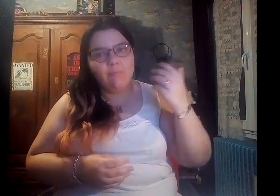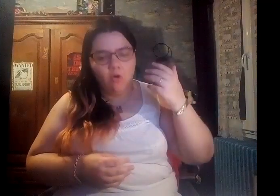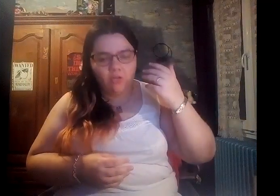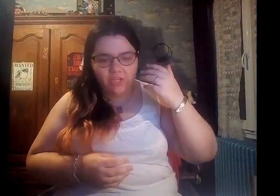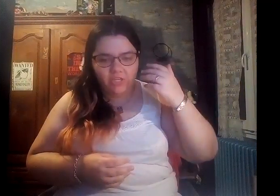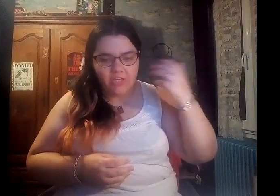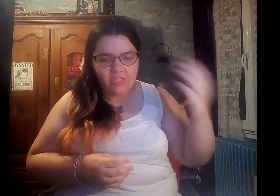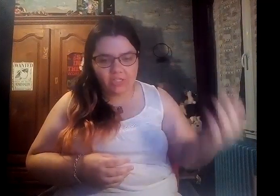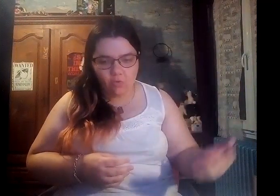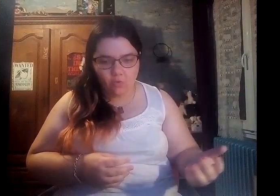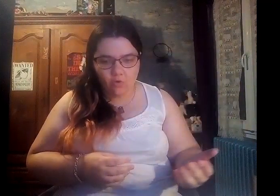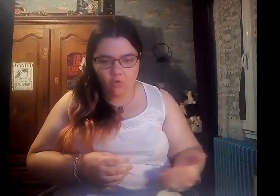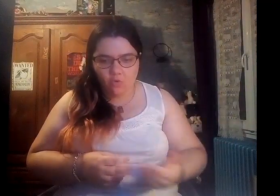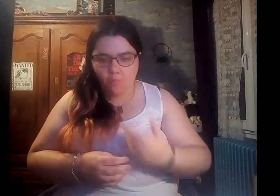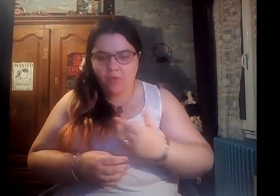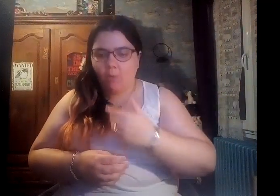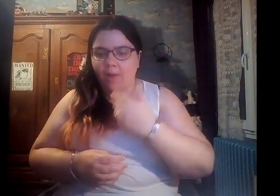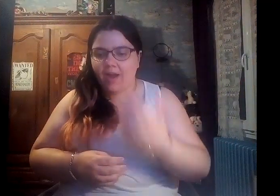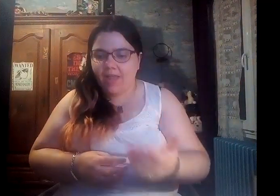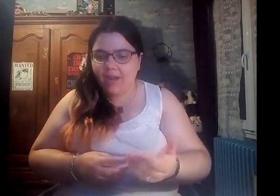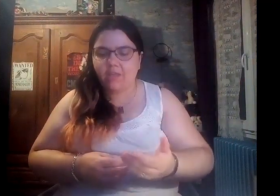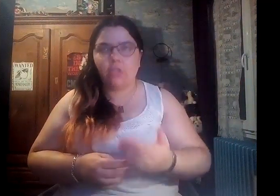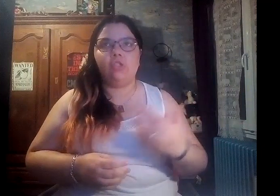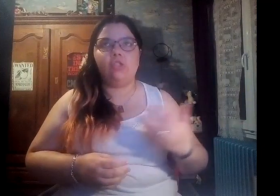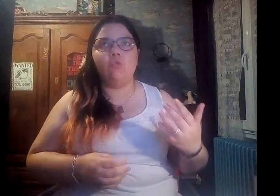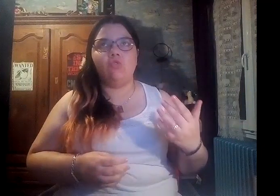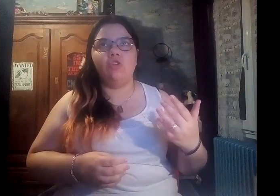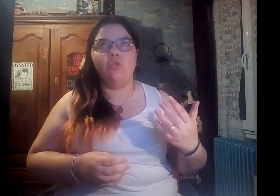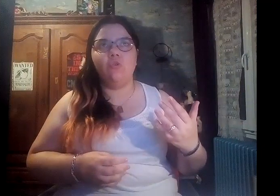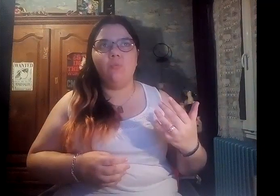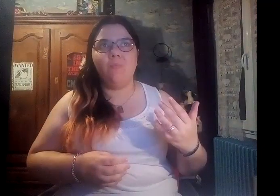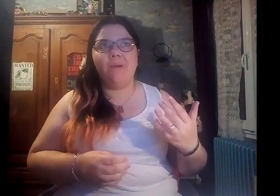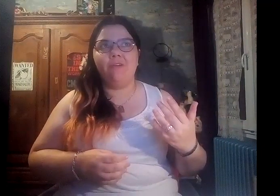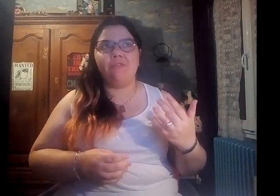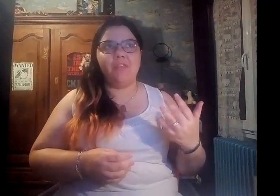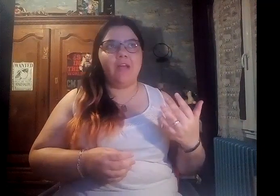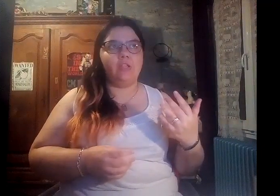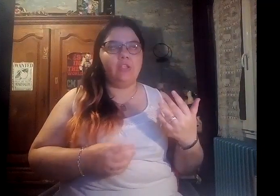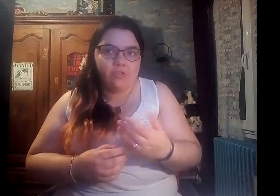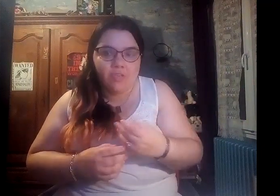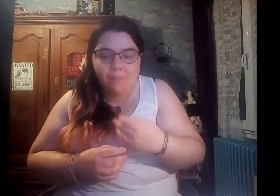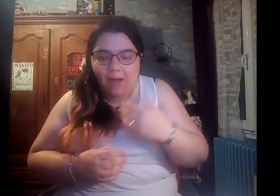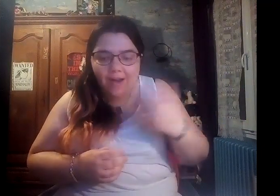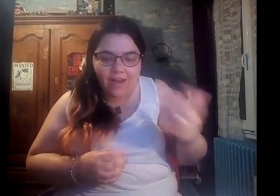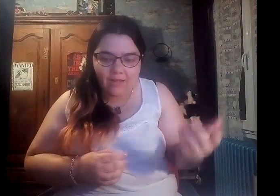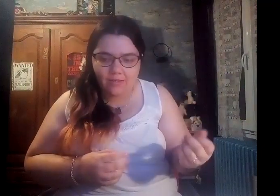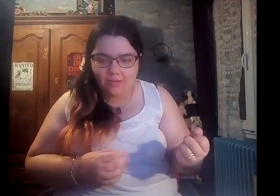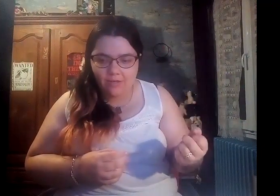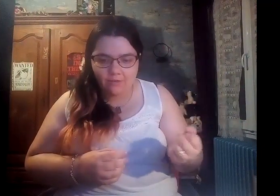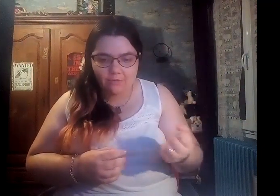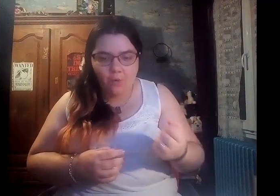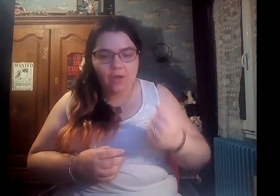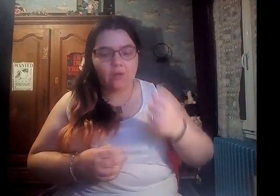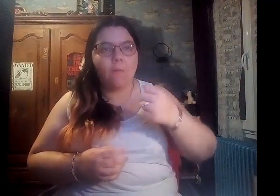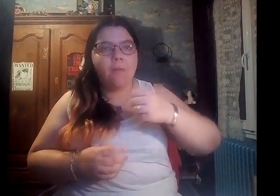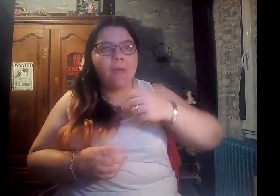qui y sont mis en parallèle ne sont que bah au final que des parallèles voir même